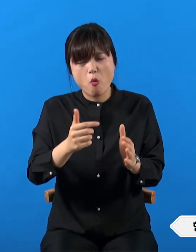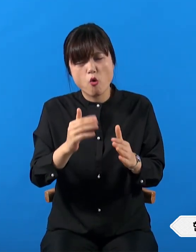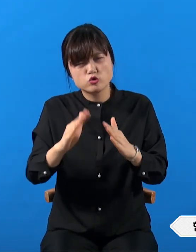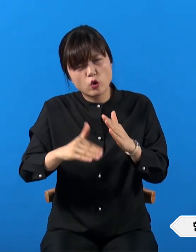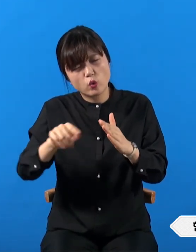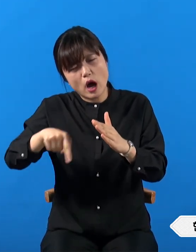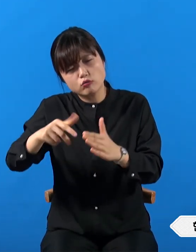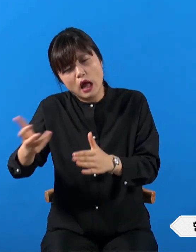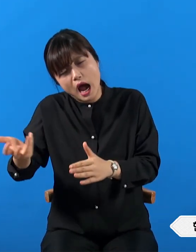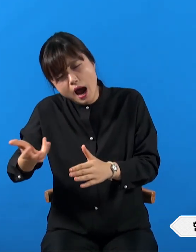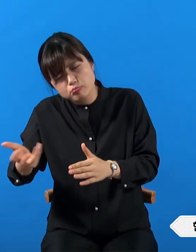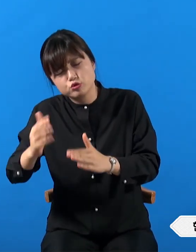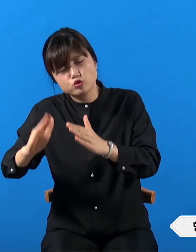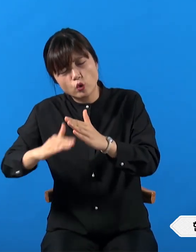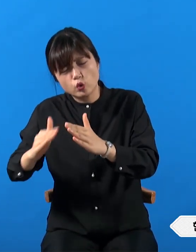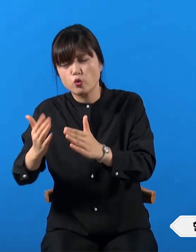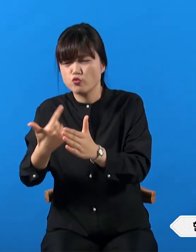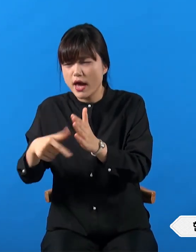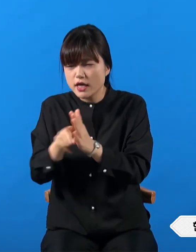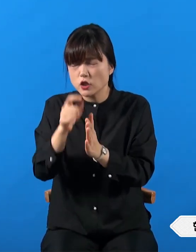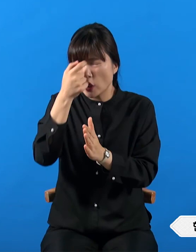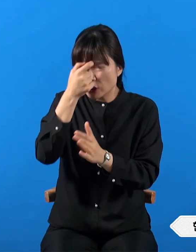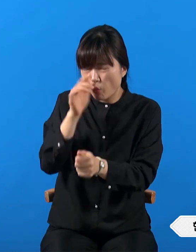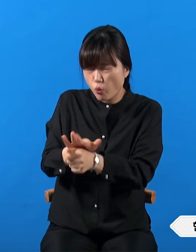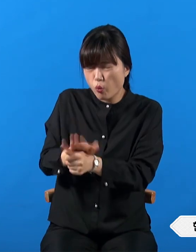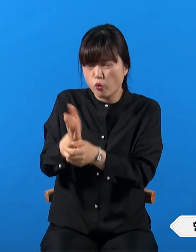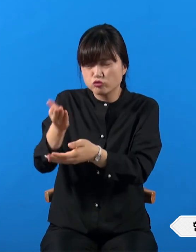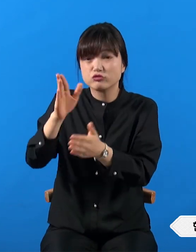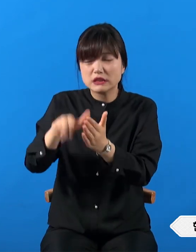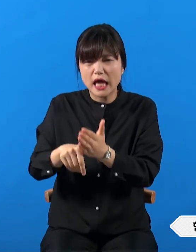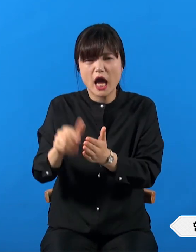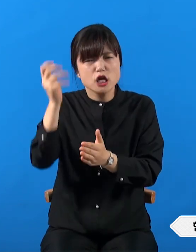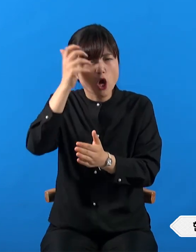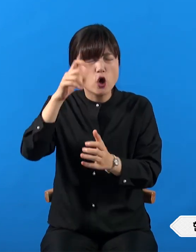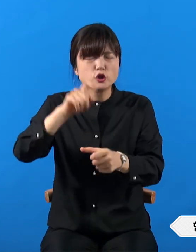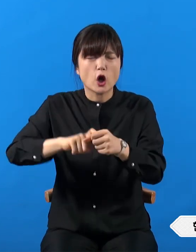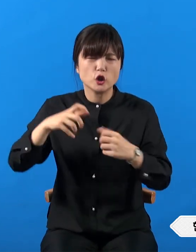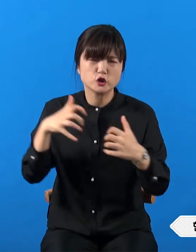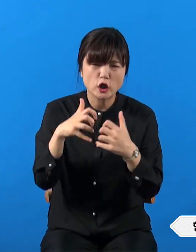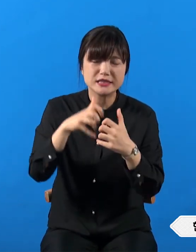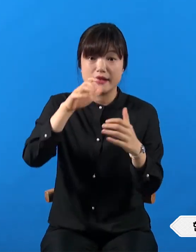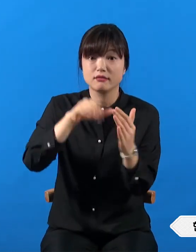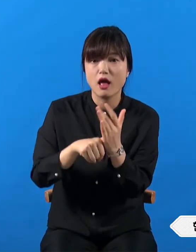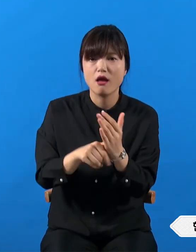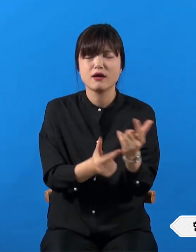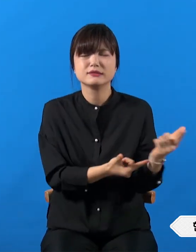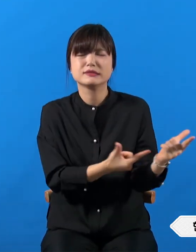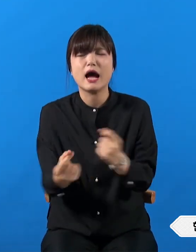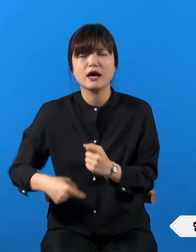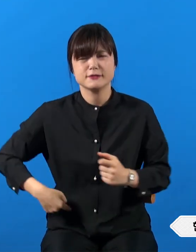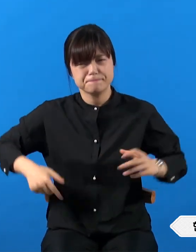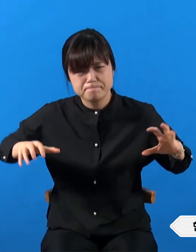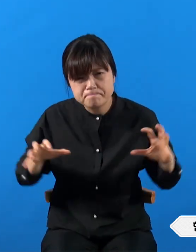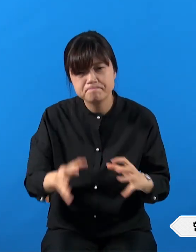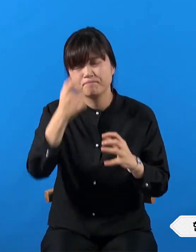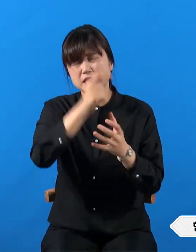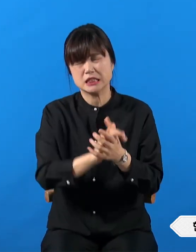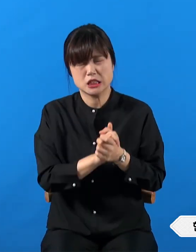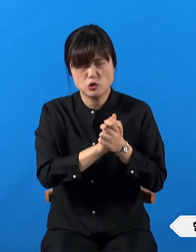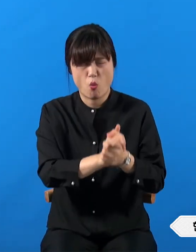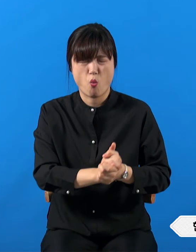우리 성도를 위해서 중보기도를 할 때, 큰 영적인 전쟁을 치를 때, 그때는 다 함께